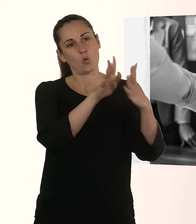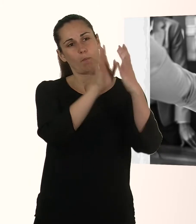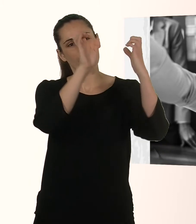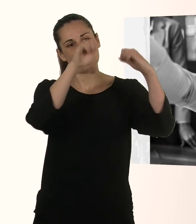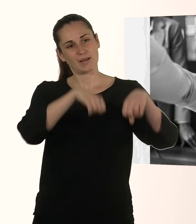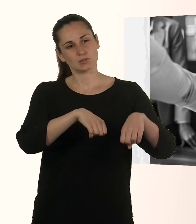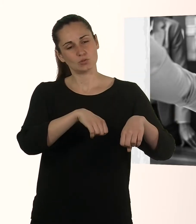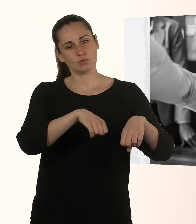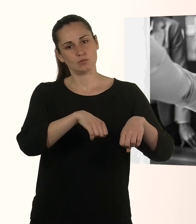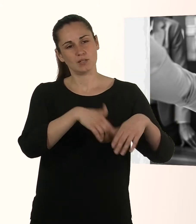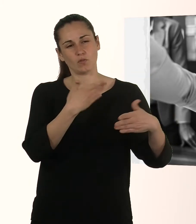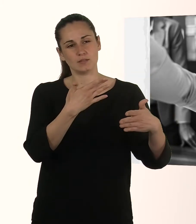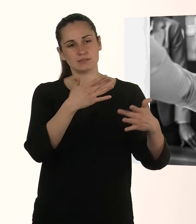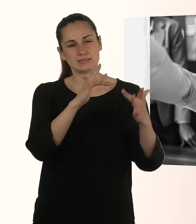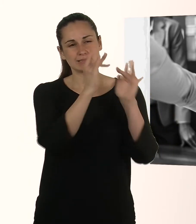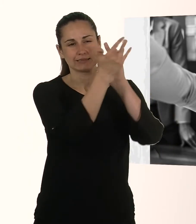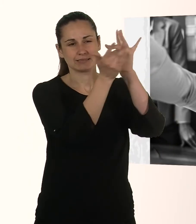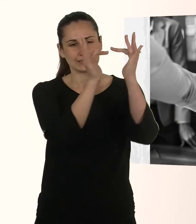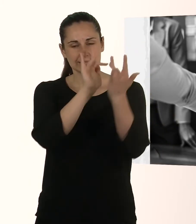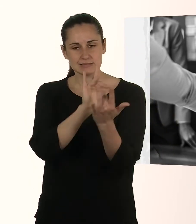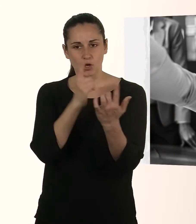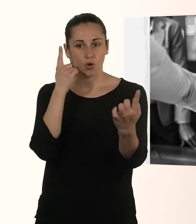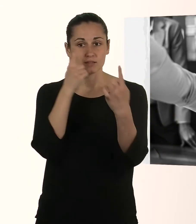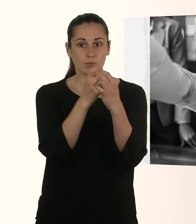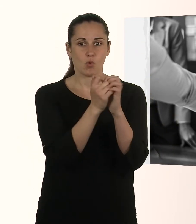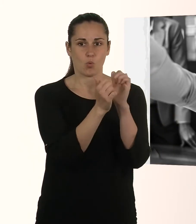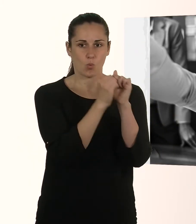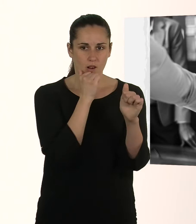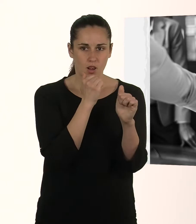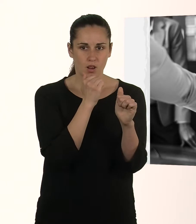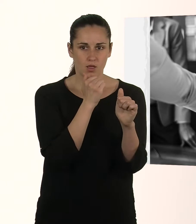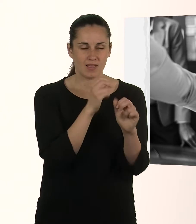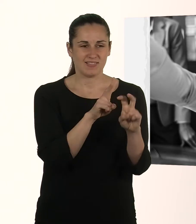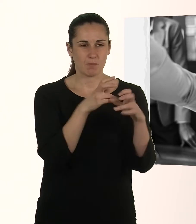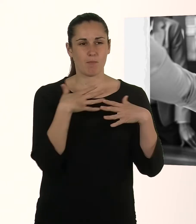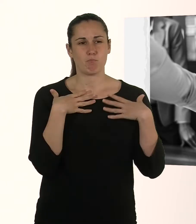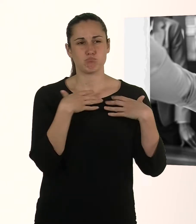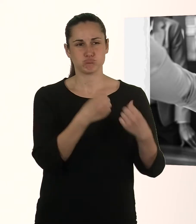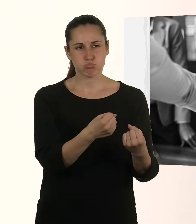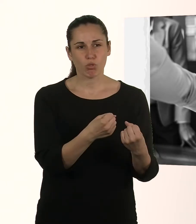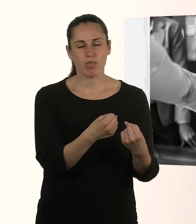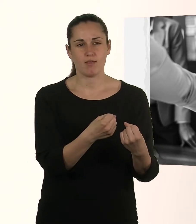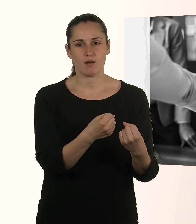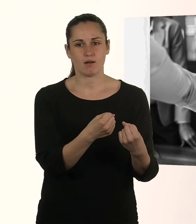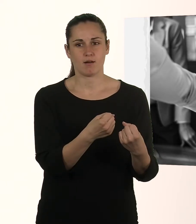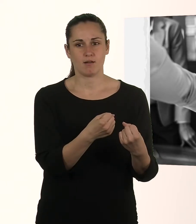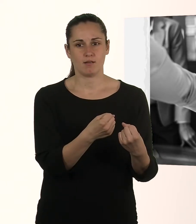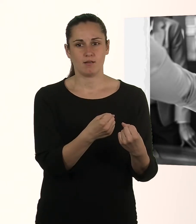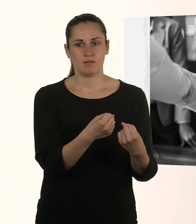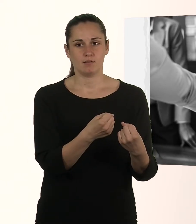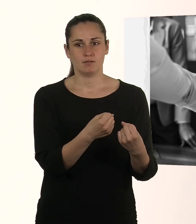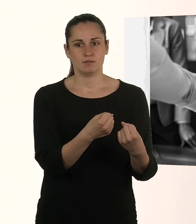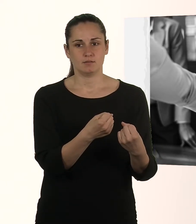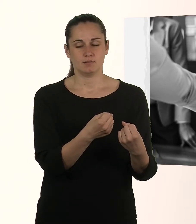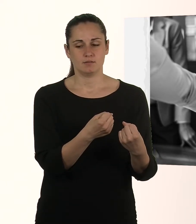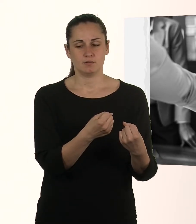establecen alianzas que en el fondo lo que hacen es reforzar los dispositivos de poder que detentan los varones frente a